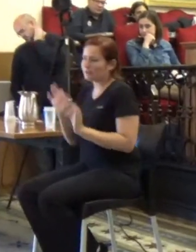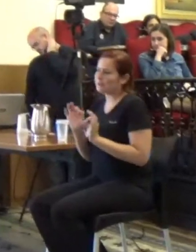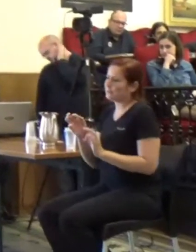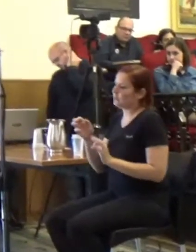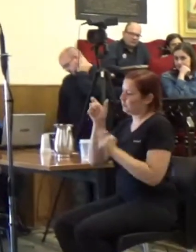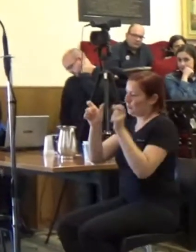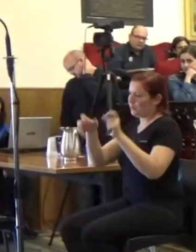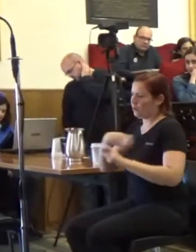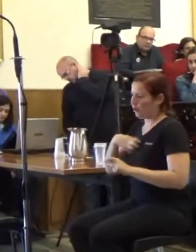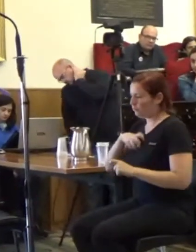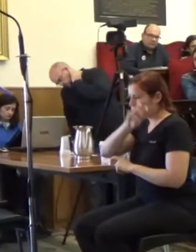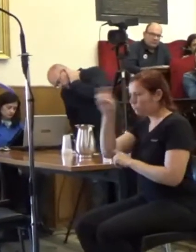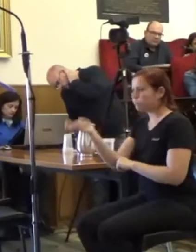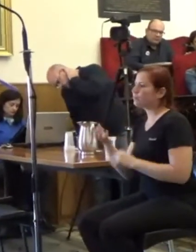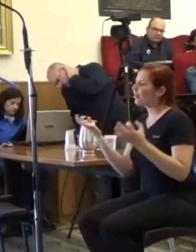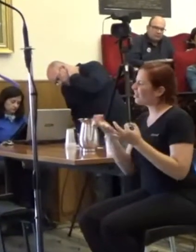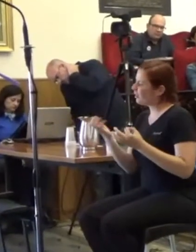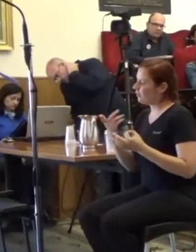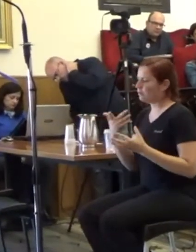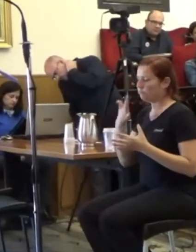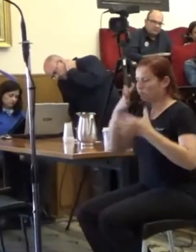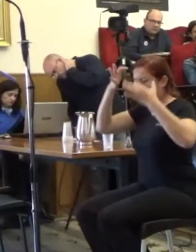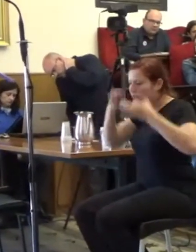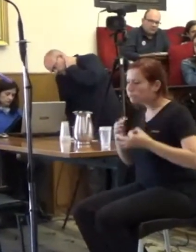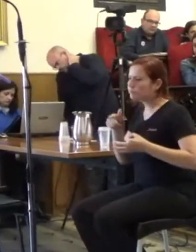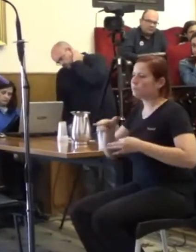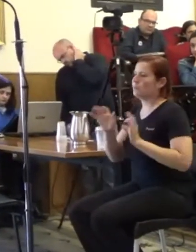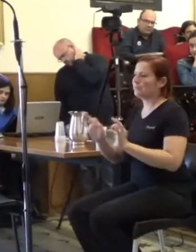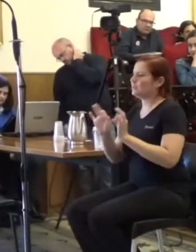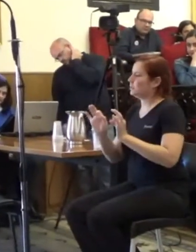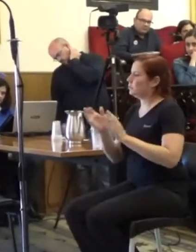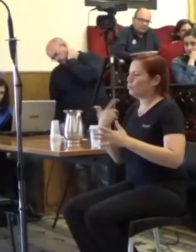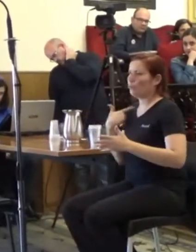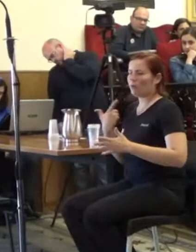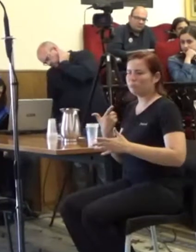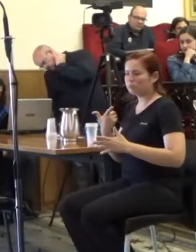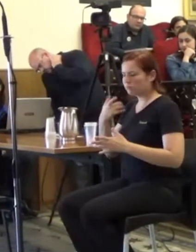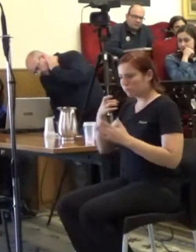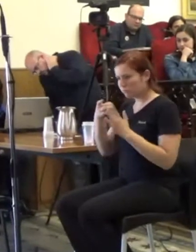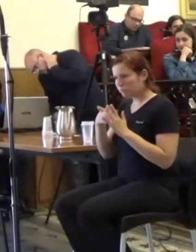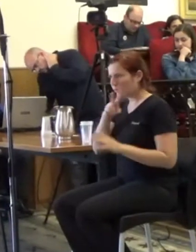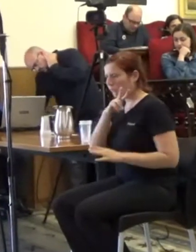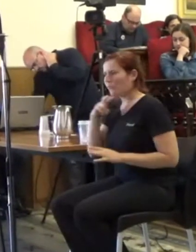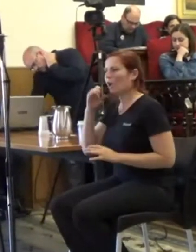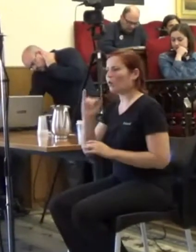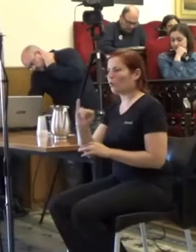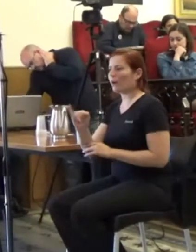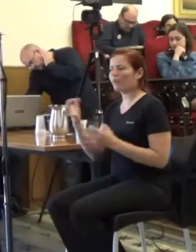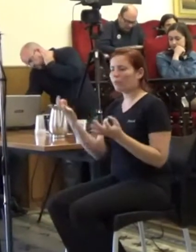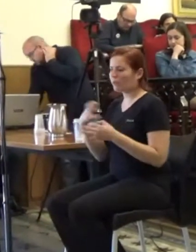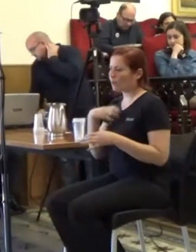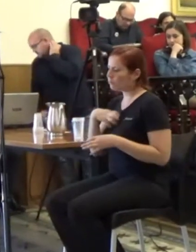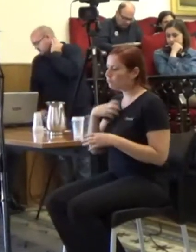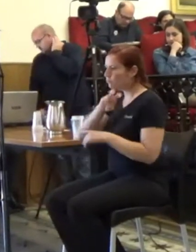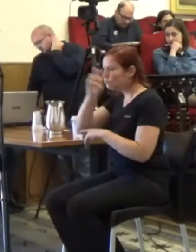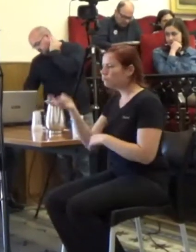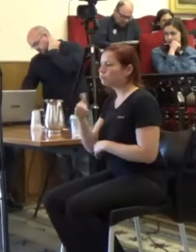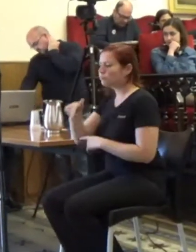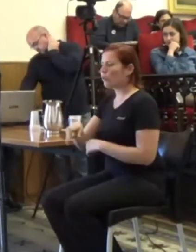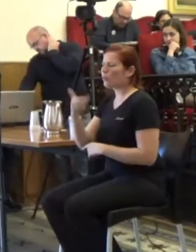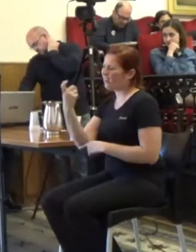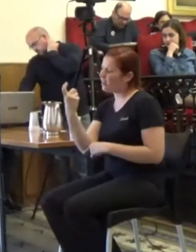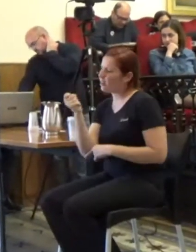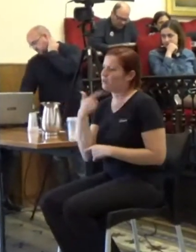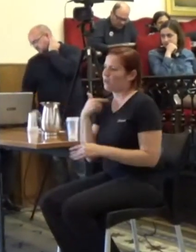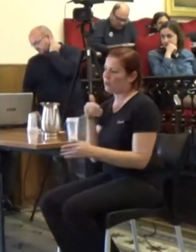diversidad funcional sean hoy un hecho y no una utopía. La integración de las personas con diversidad funcional es muy necesaria hoy en día y no